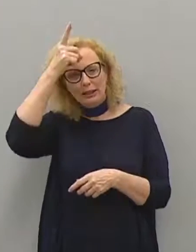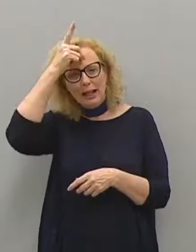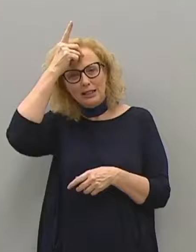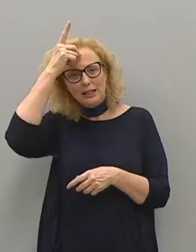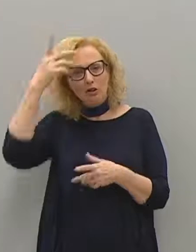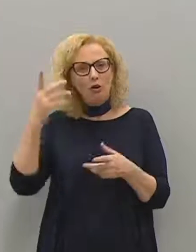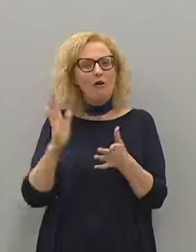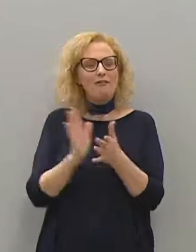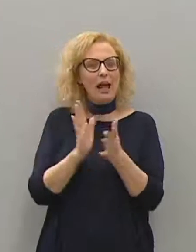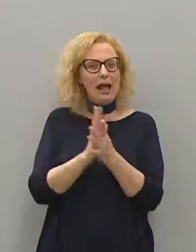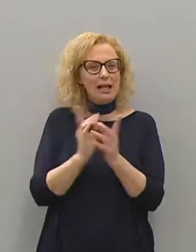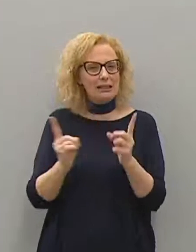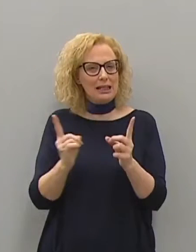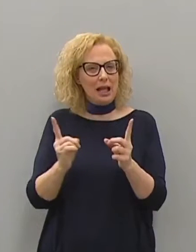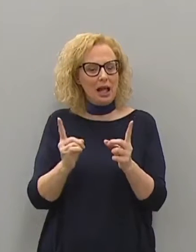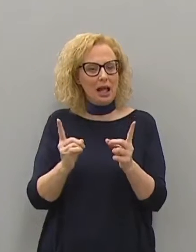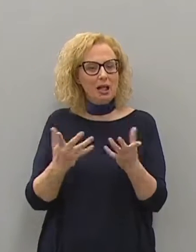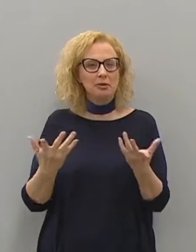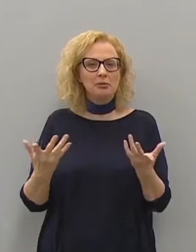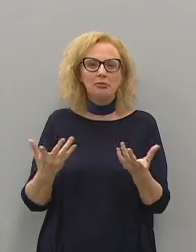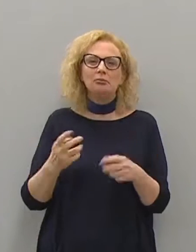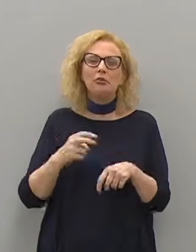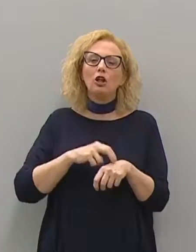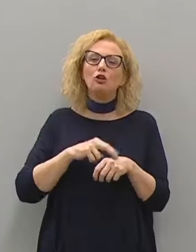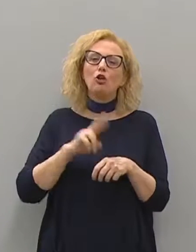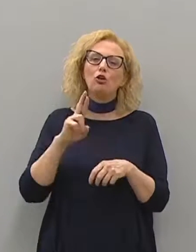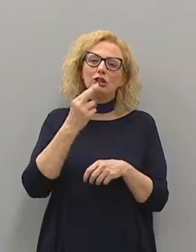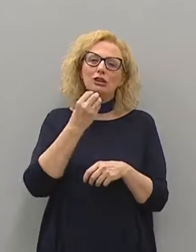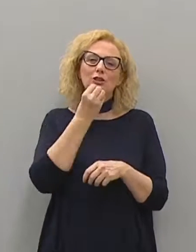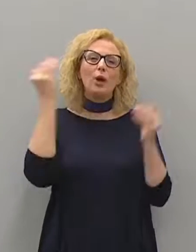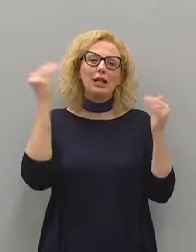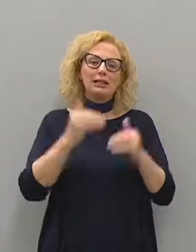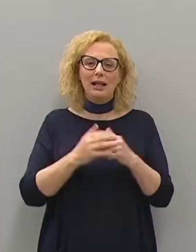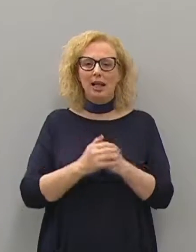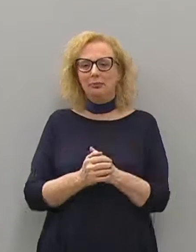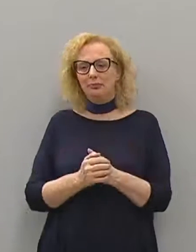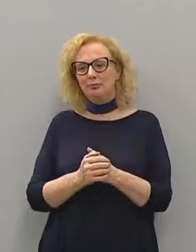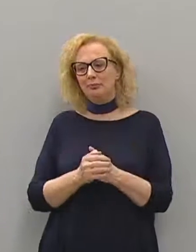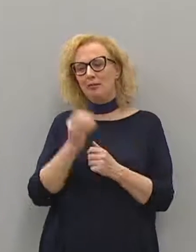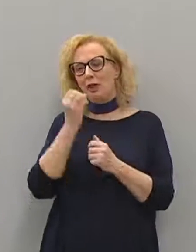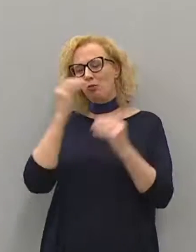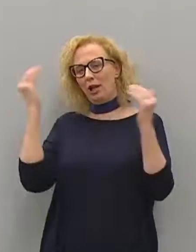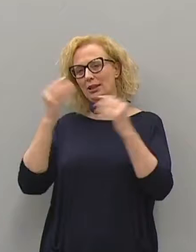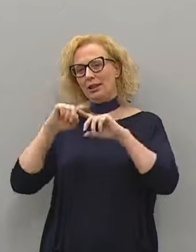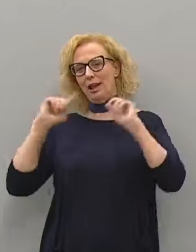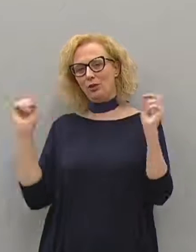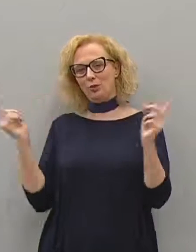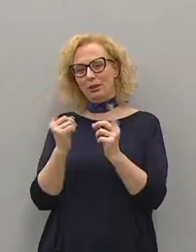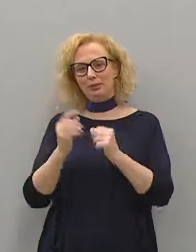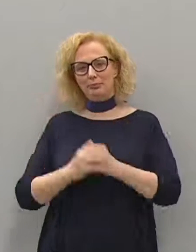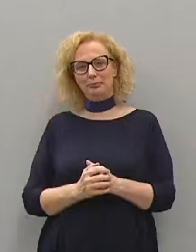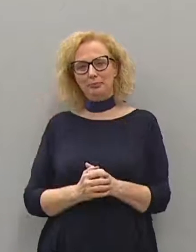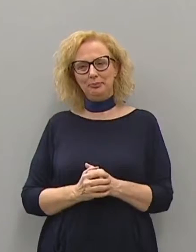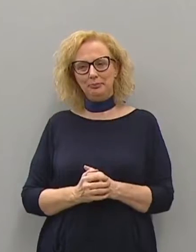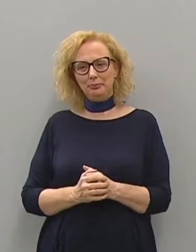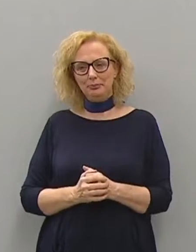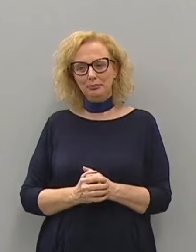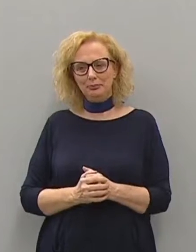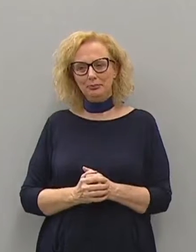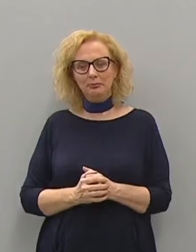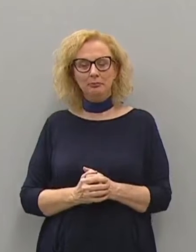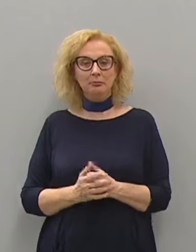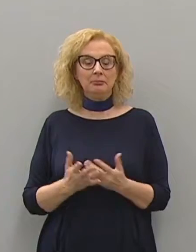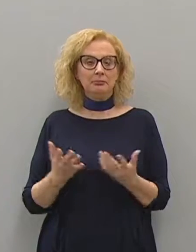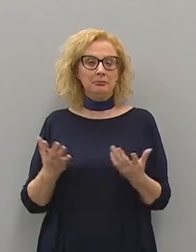presidente su questo tema allora dottor usciti buonasera forse era tutti voi ancora da una